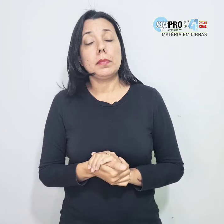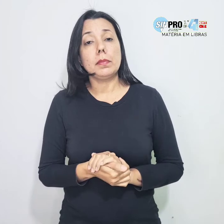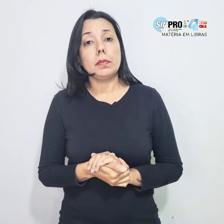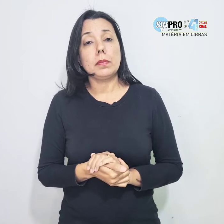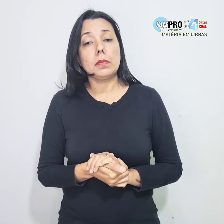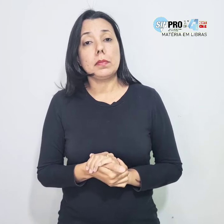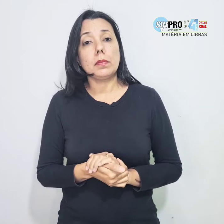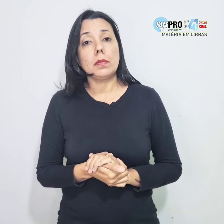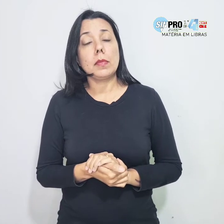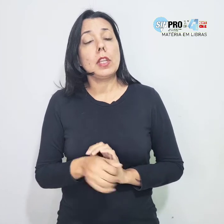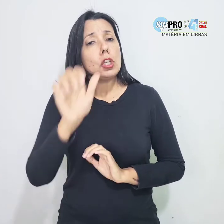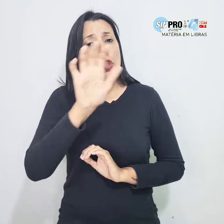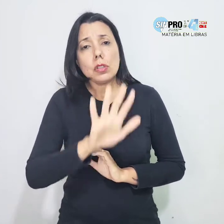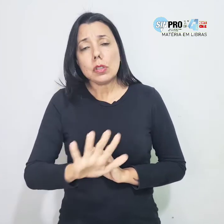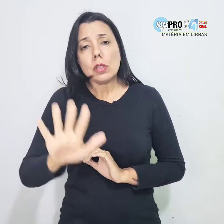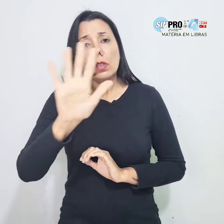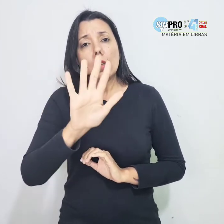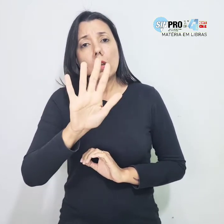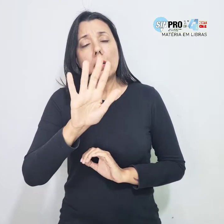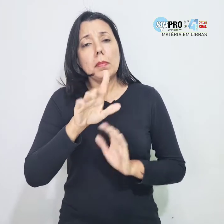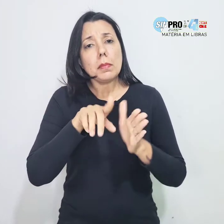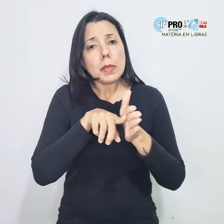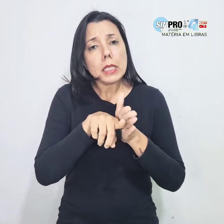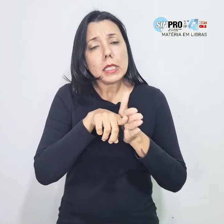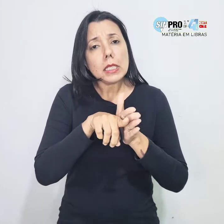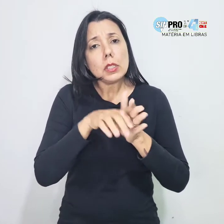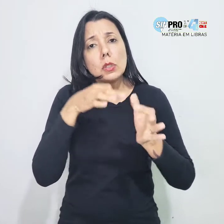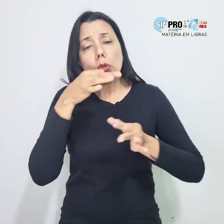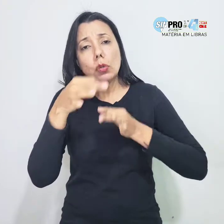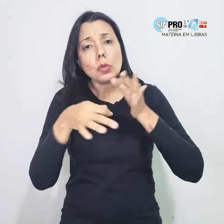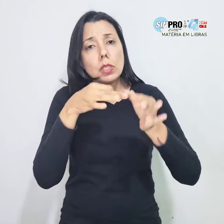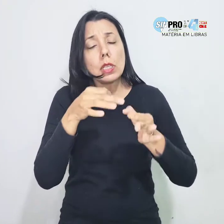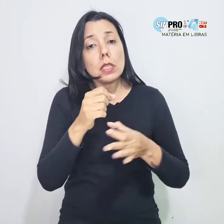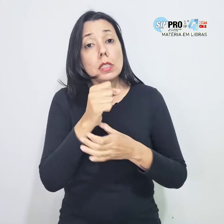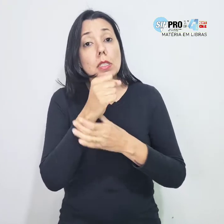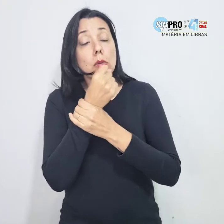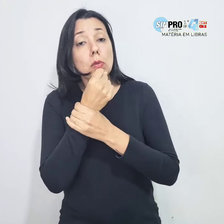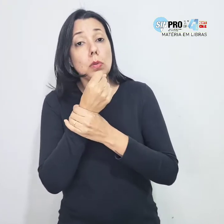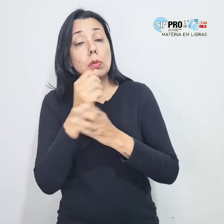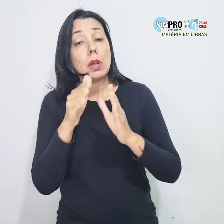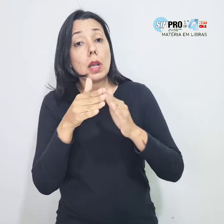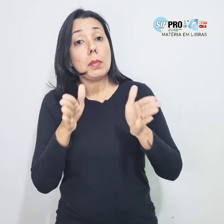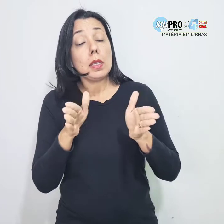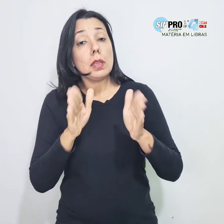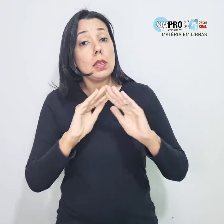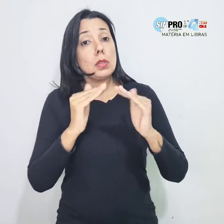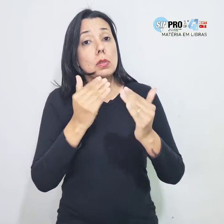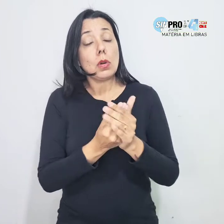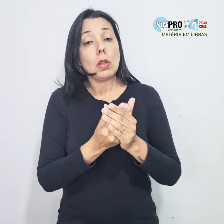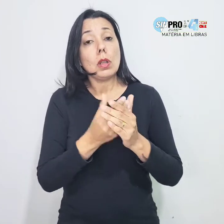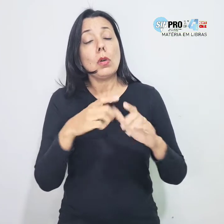Em termos gerais, as pesquisas sugerem que pode ser seguro reabrir escolas onde não há grandes surtos da